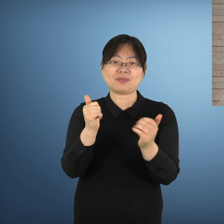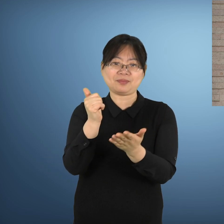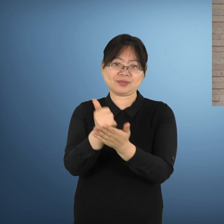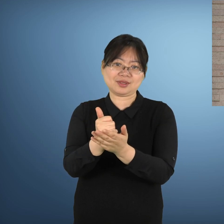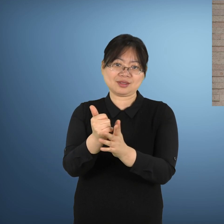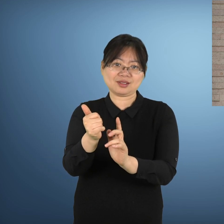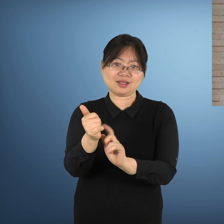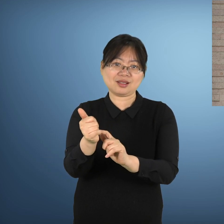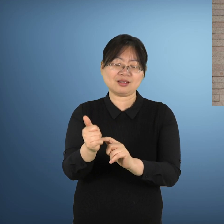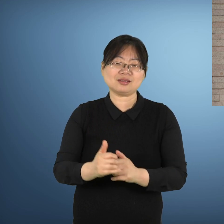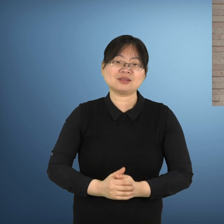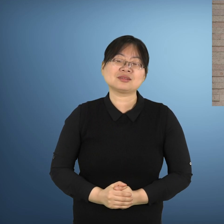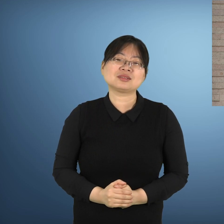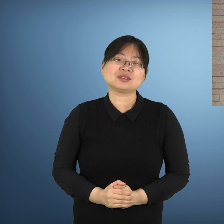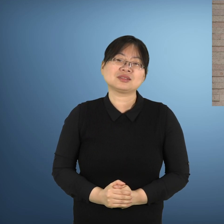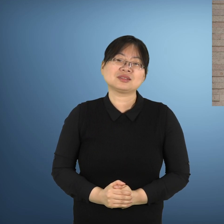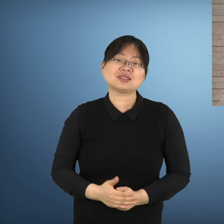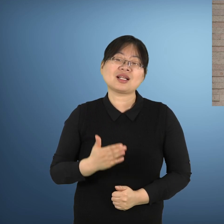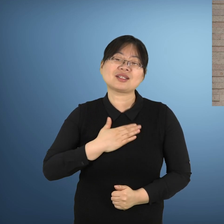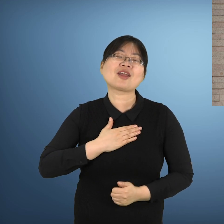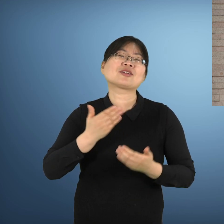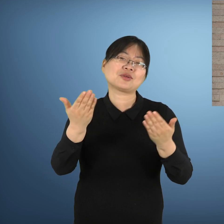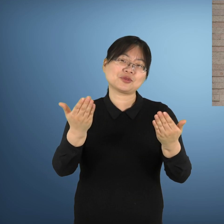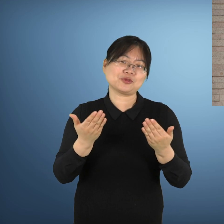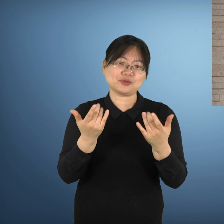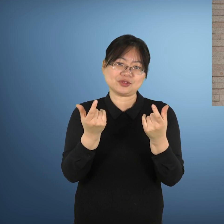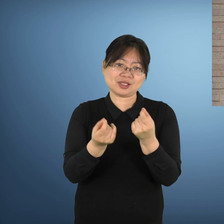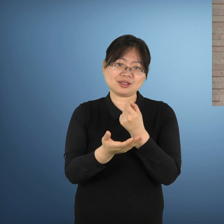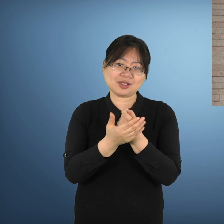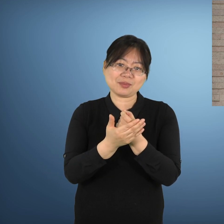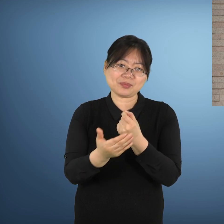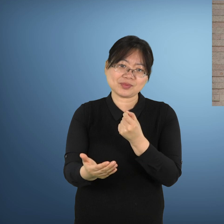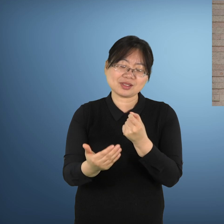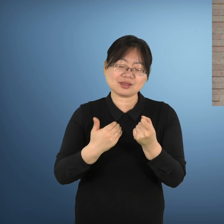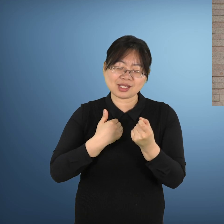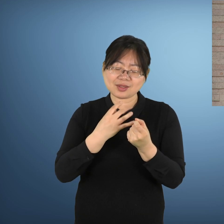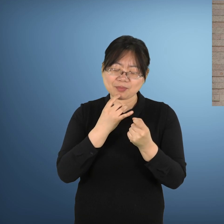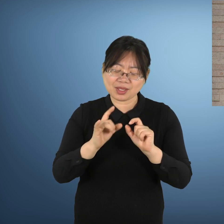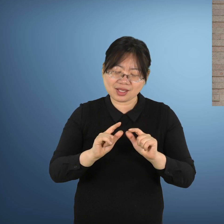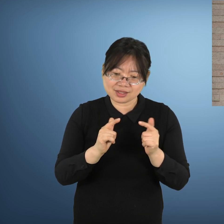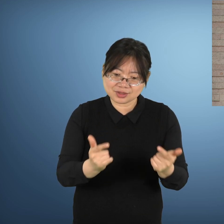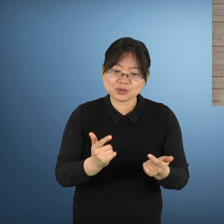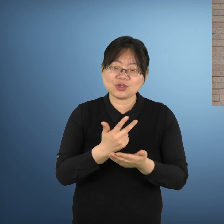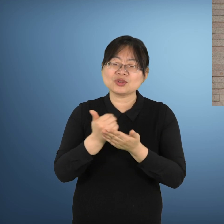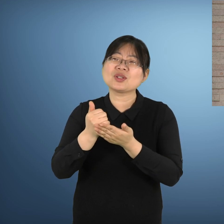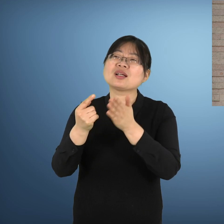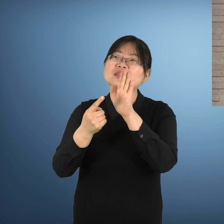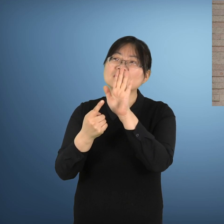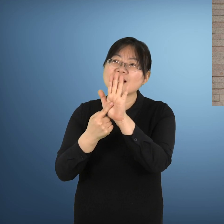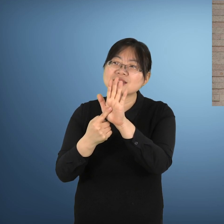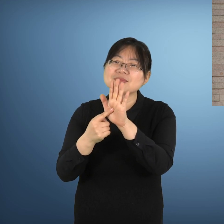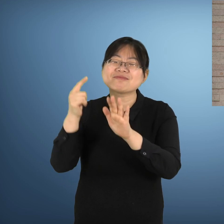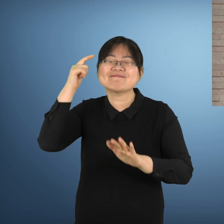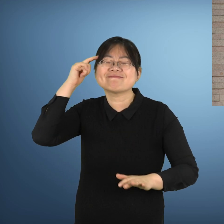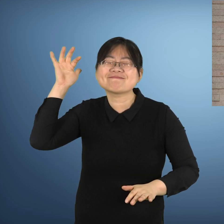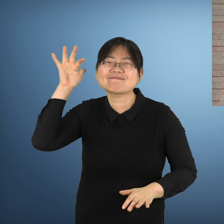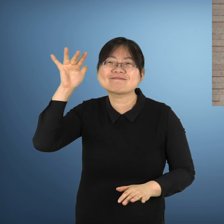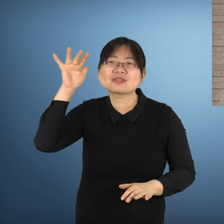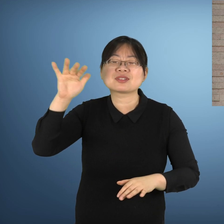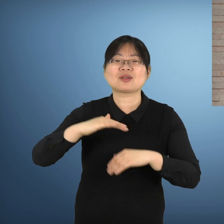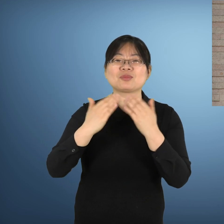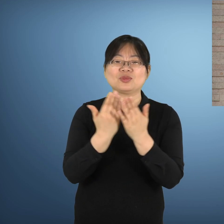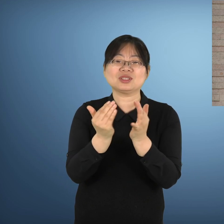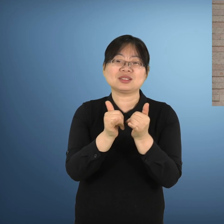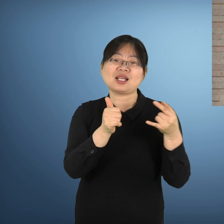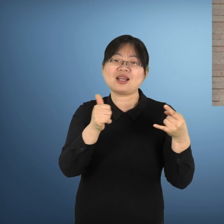재판장이 내게 주실 것이니 내게만 아니라 주의 나타나심을 사모하는